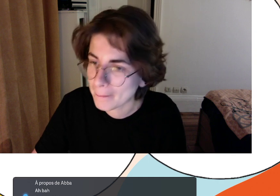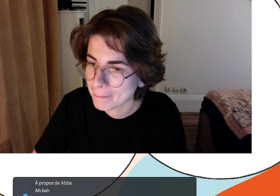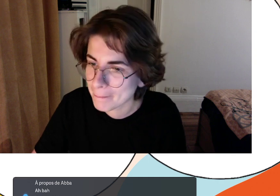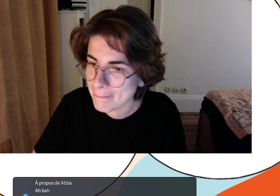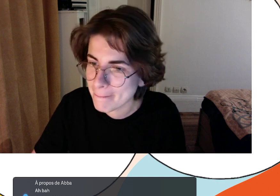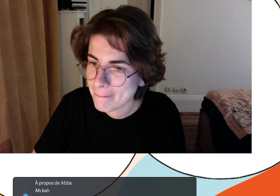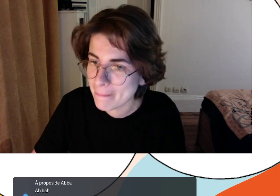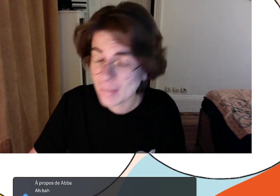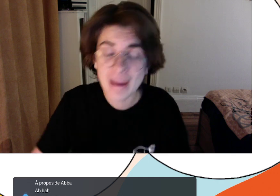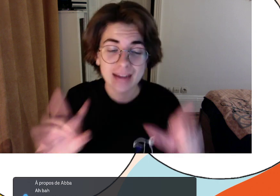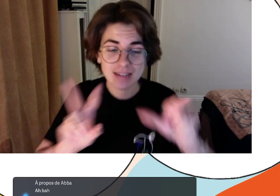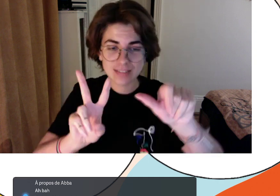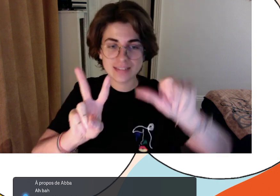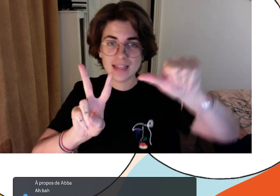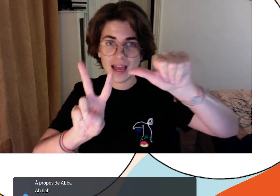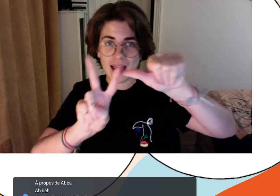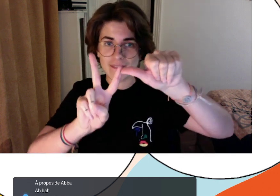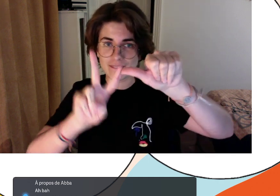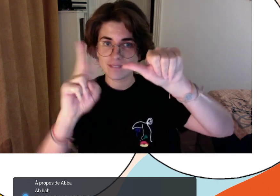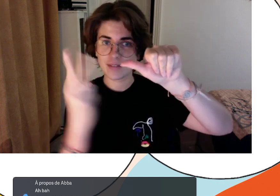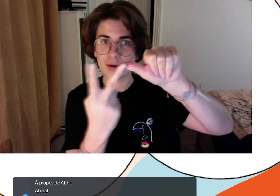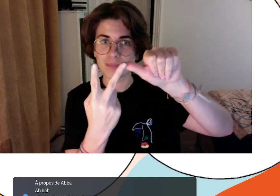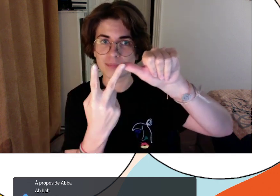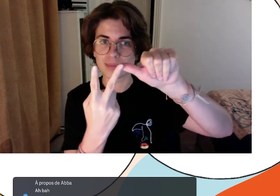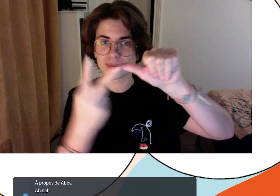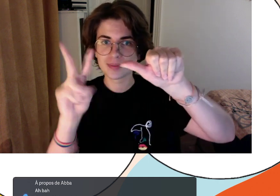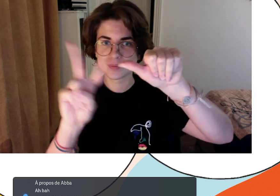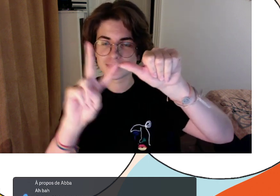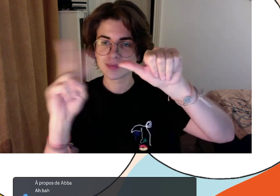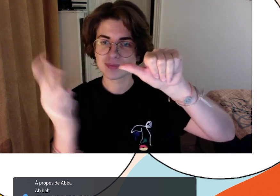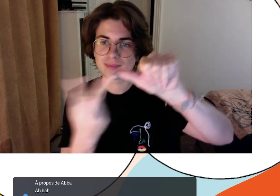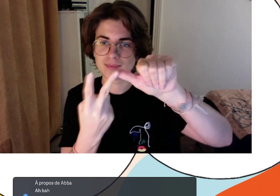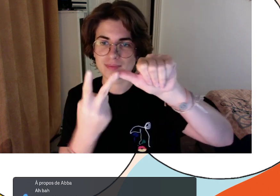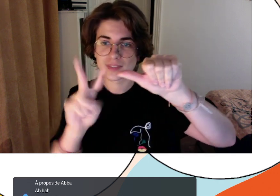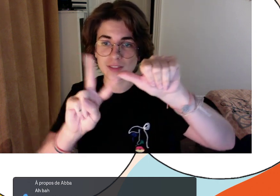Voilà. Ouais, c'est A, hop,